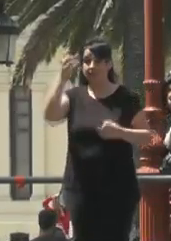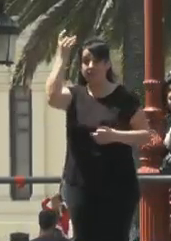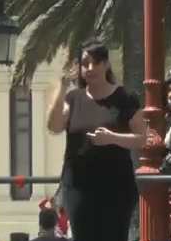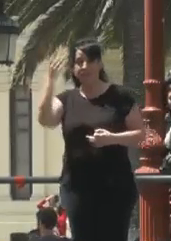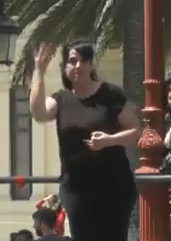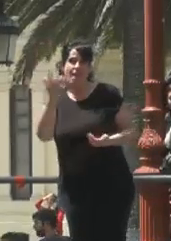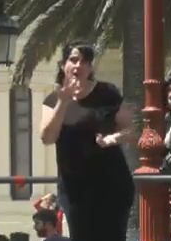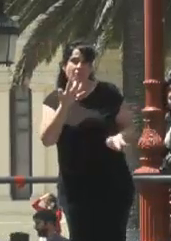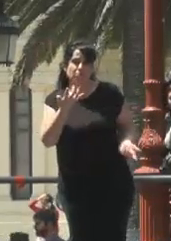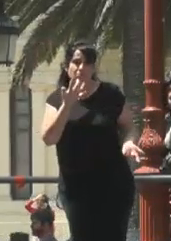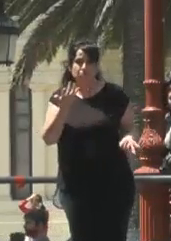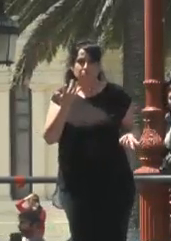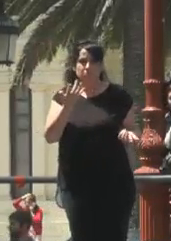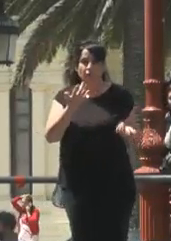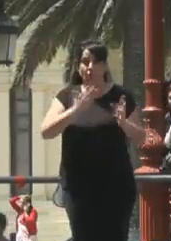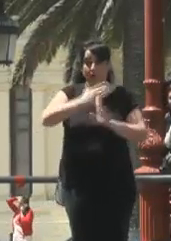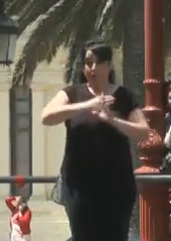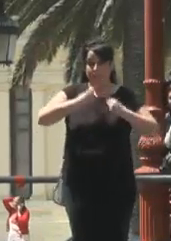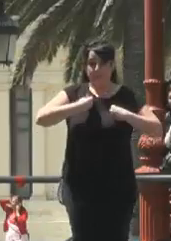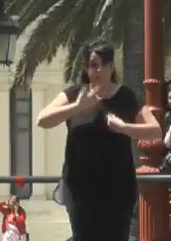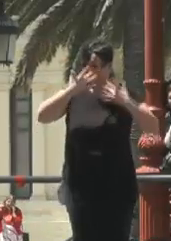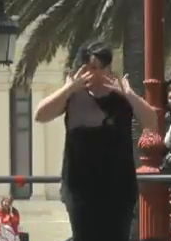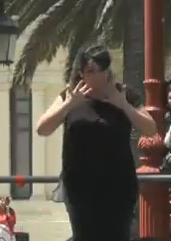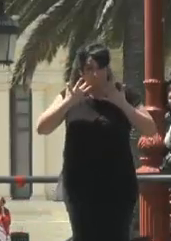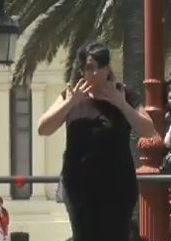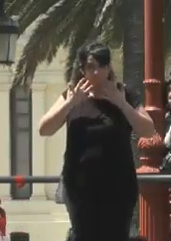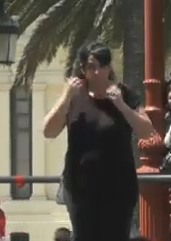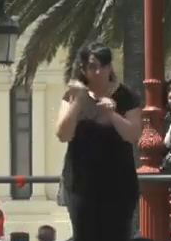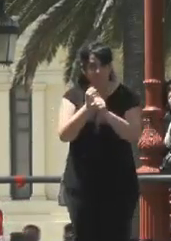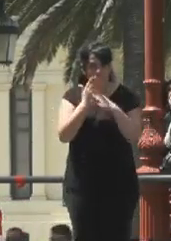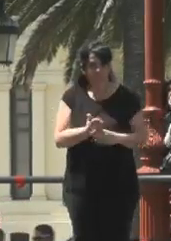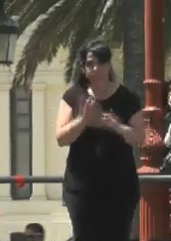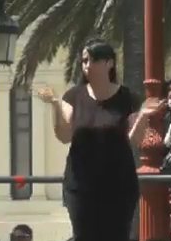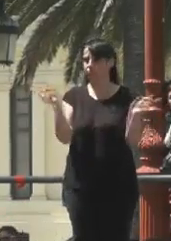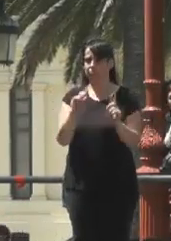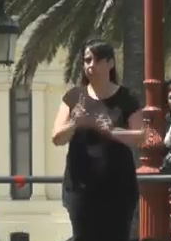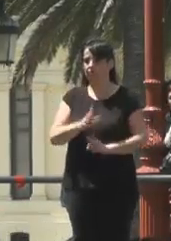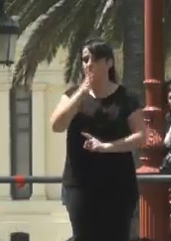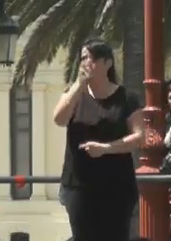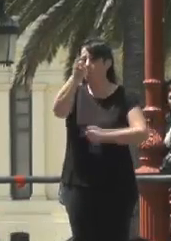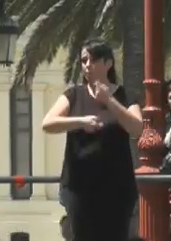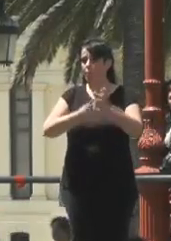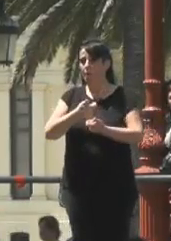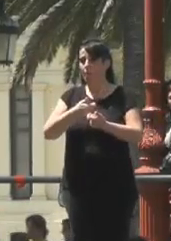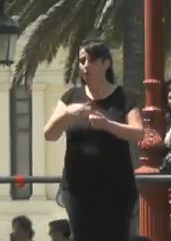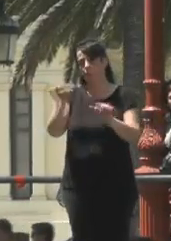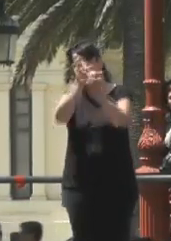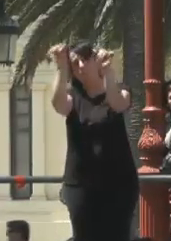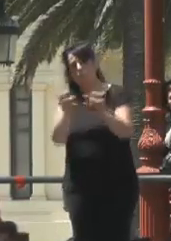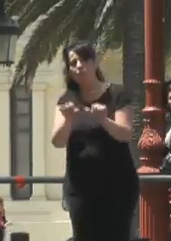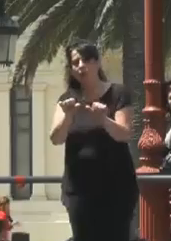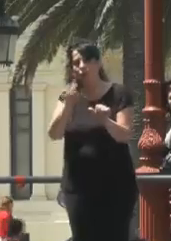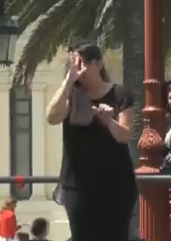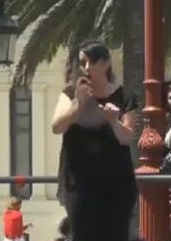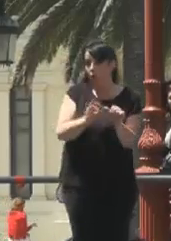para tener un nivel de vida decente, ni siquiera es suficiente poder tener un trabajo, porque están consolidando un modelo en el que la